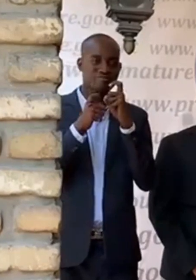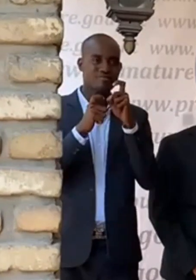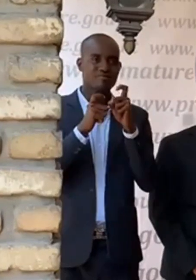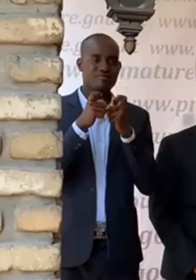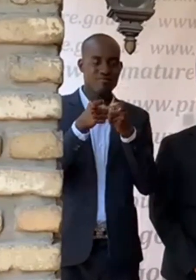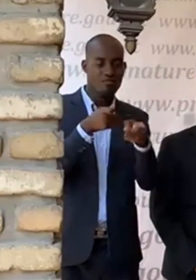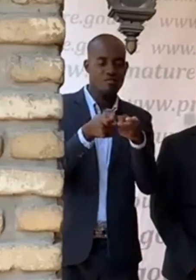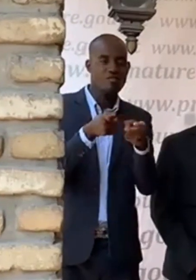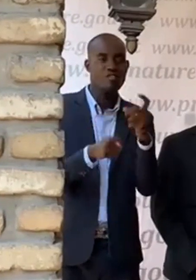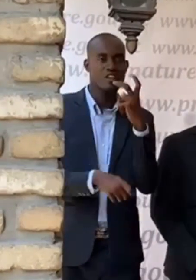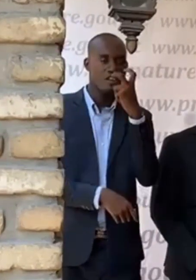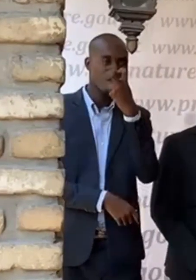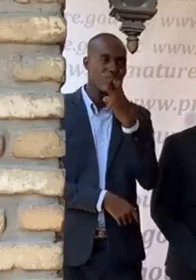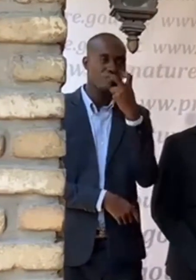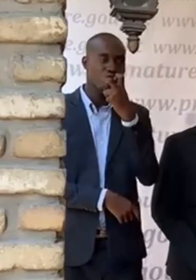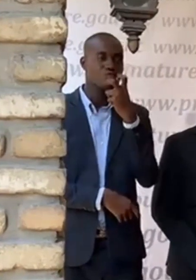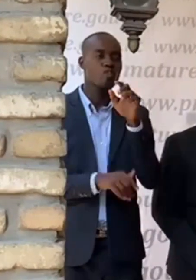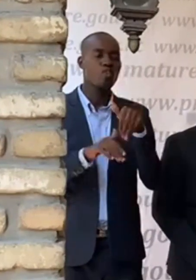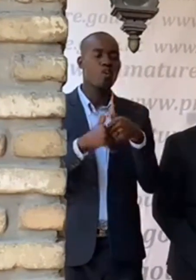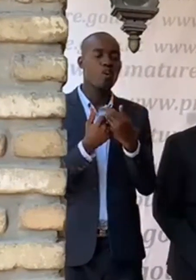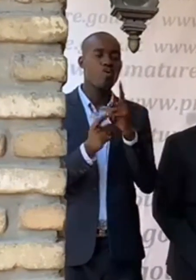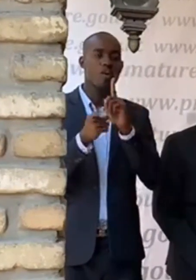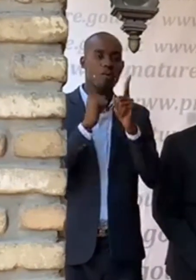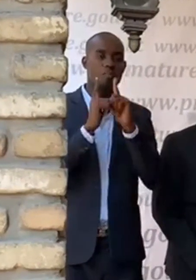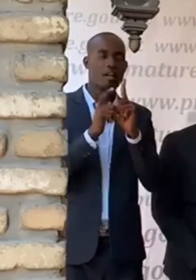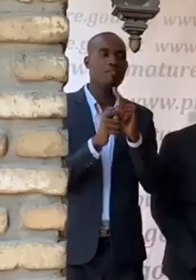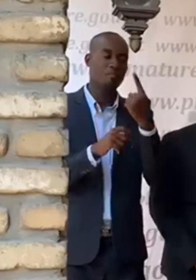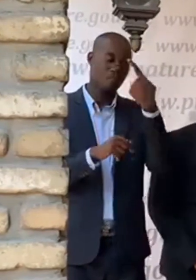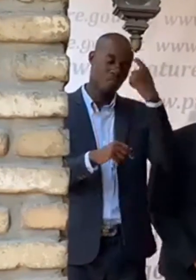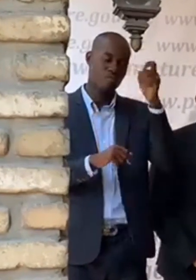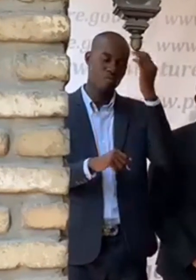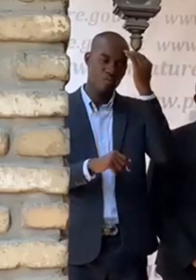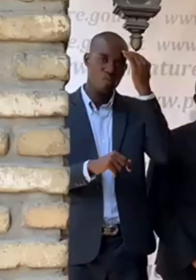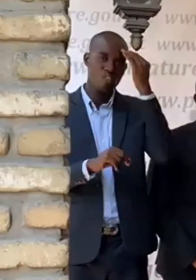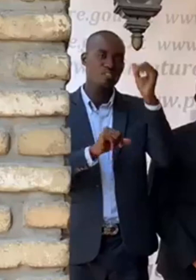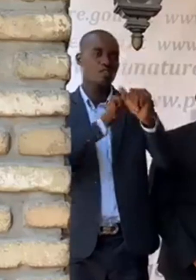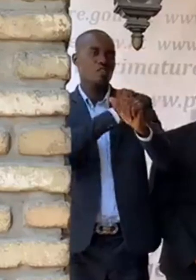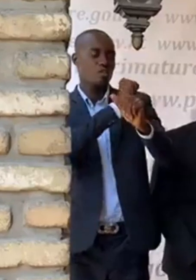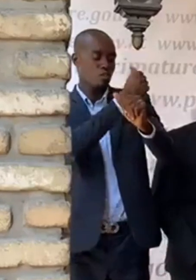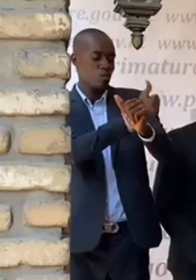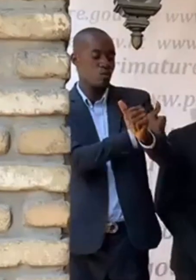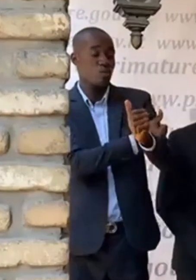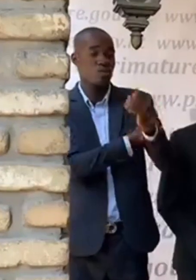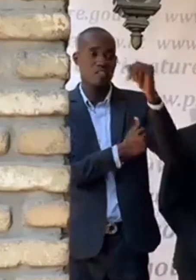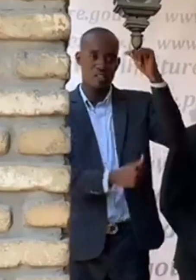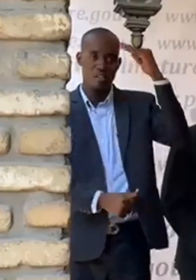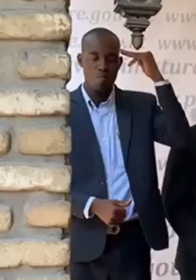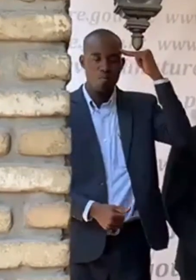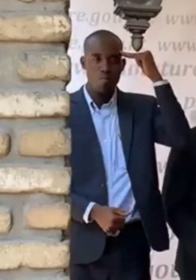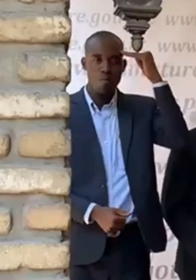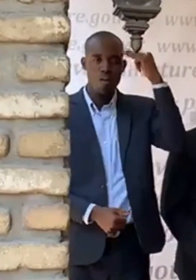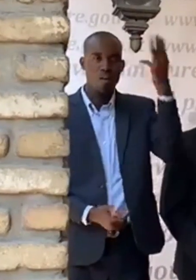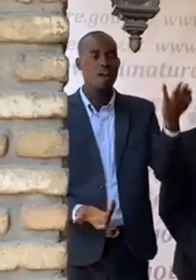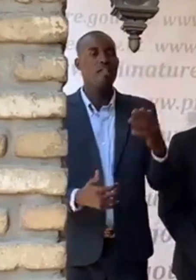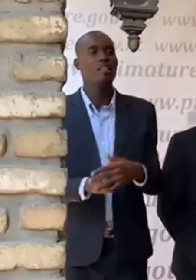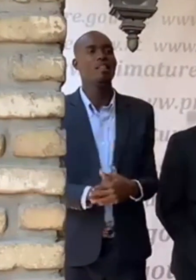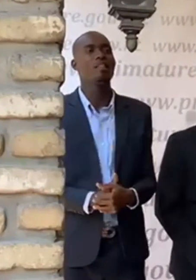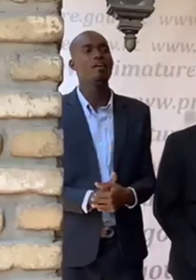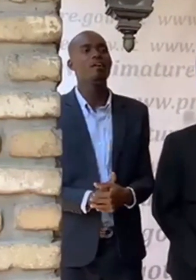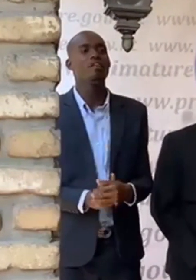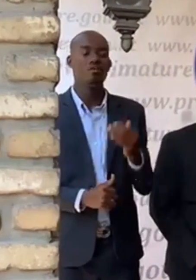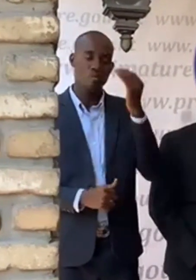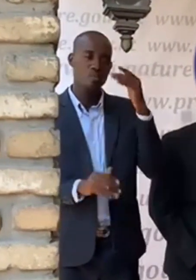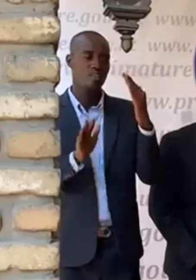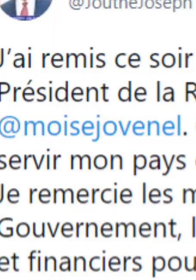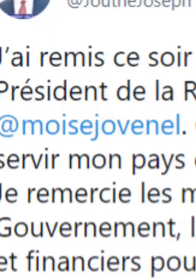entourent le premier ministre lui-même, ils trouvent que les gens ne pas capables de travailler, ils trouvent que les gens ne pas assez de crédibilité pour le travail ensemble